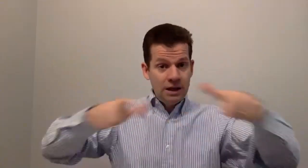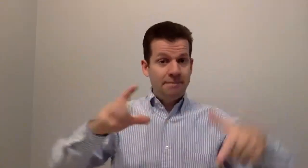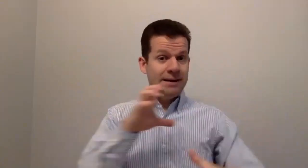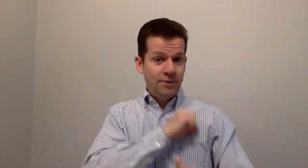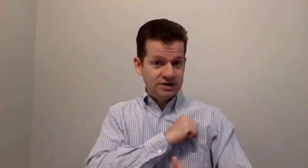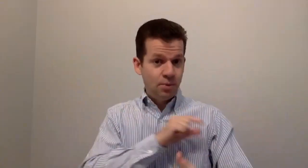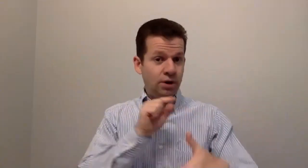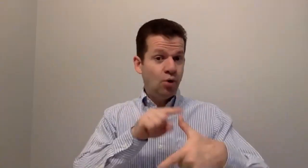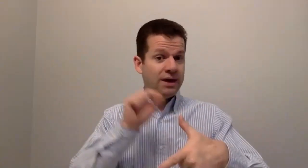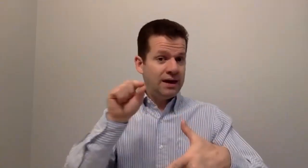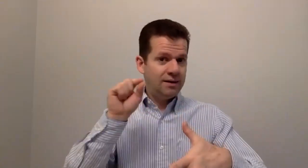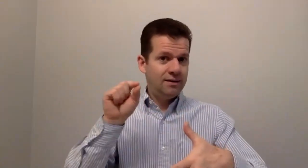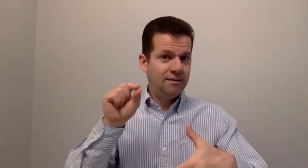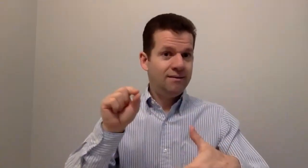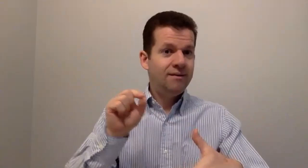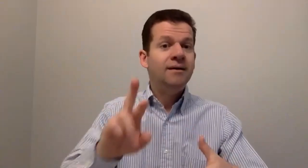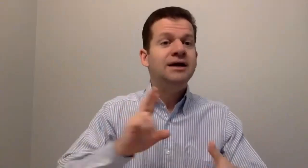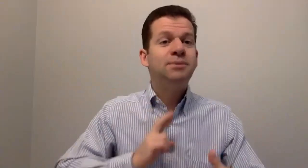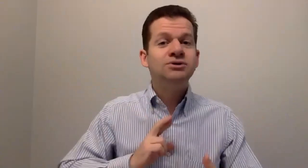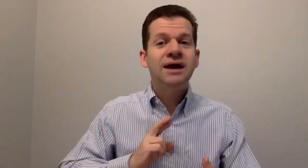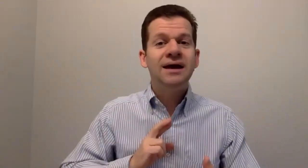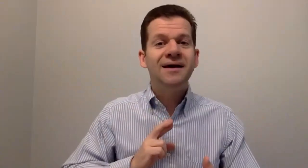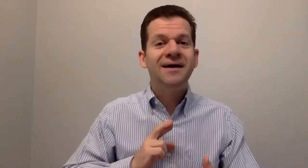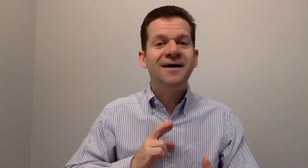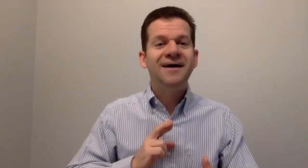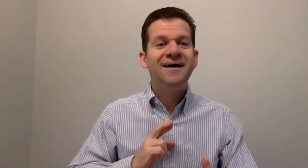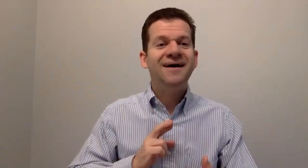a primeira linguagem de amor é o quê? Responde aí.